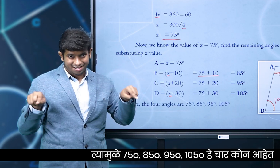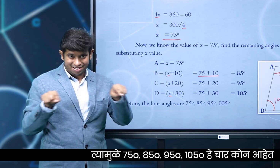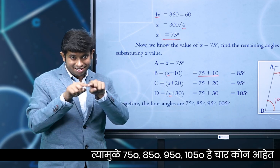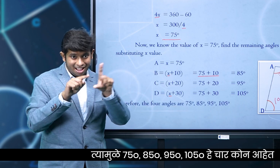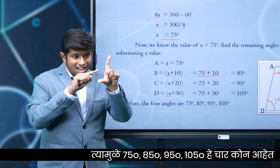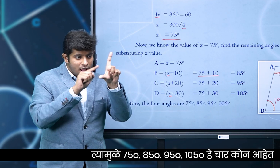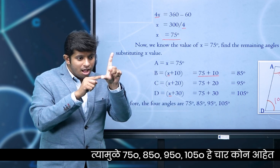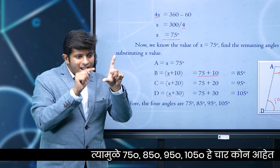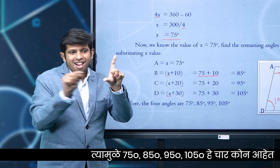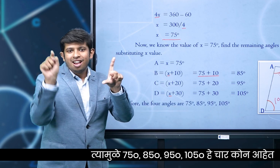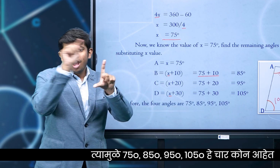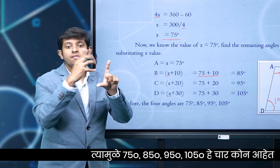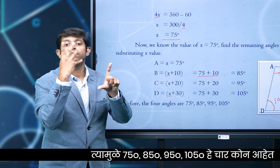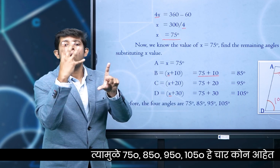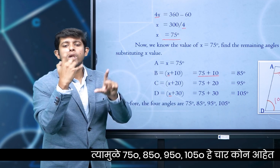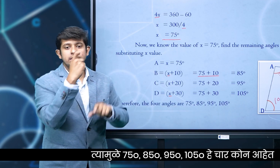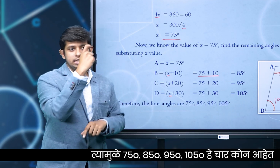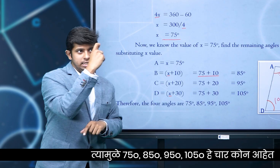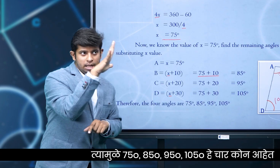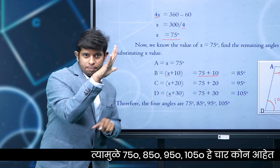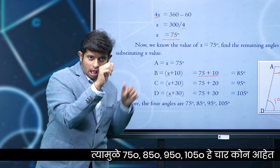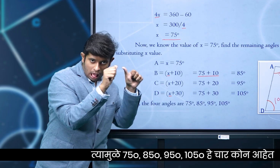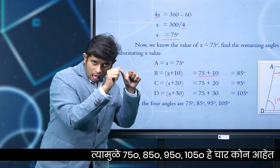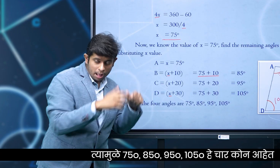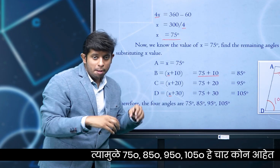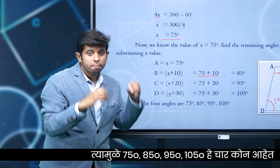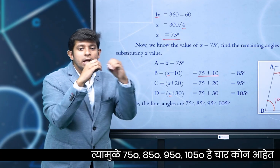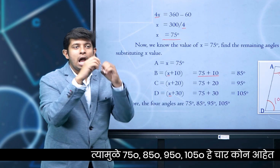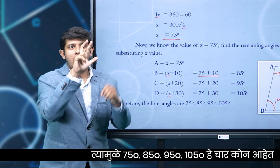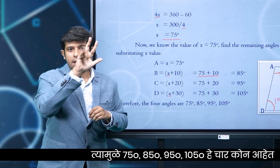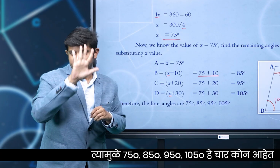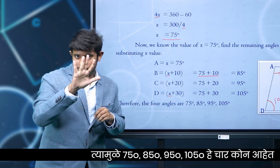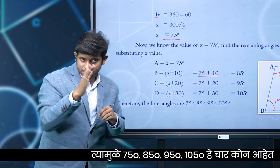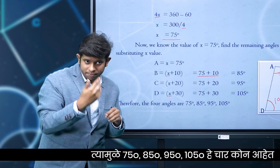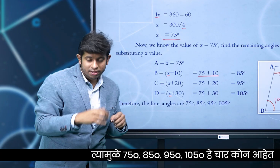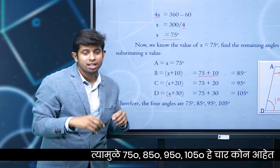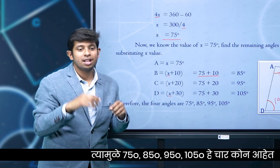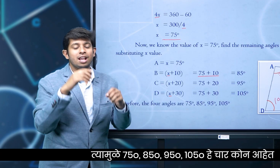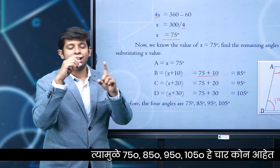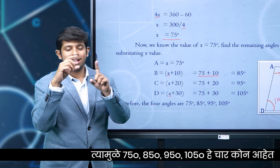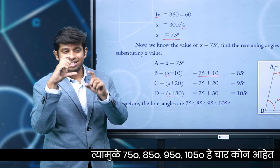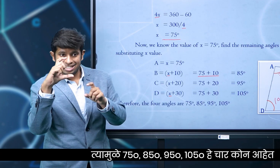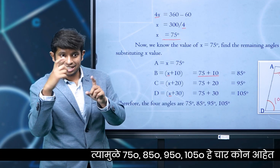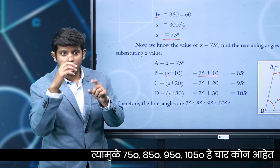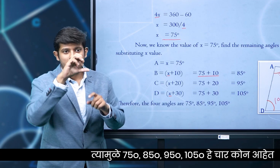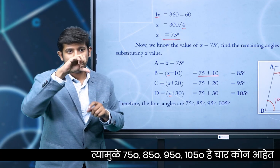त्यामुळे 75 डिग्रीज, 85 डिग्रीज, 95 डिग्रीज, 105 डिग्रीज हे चार कोण आहेत.